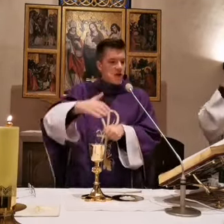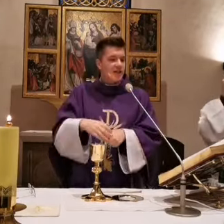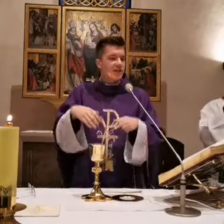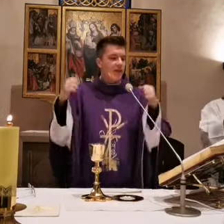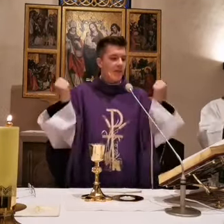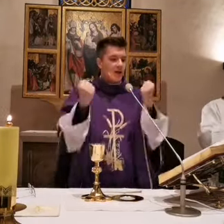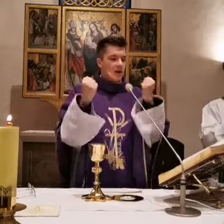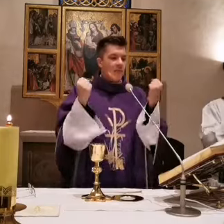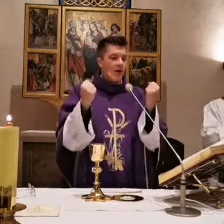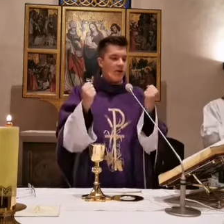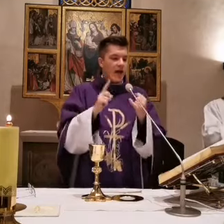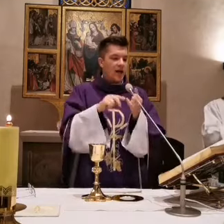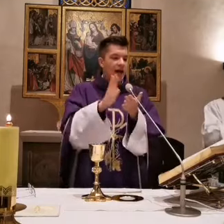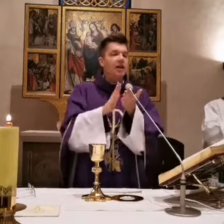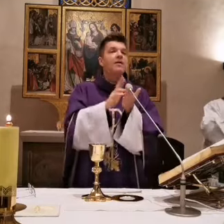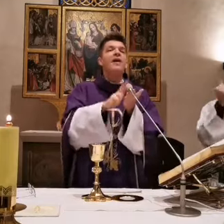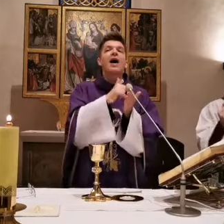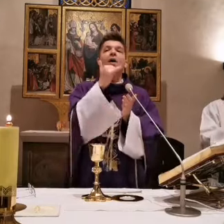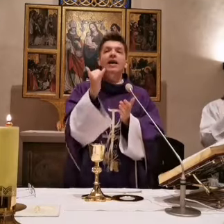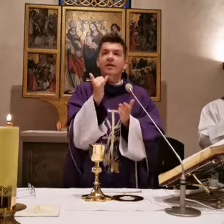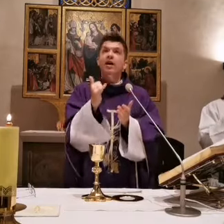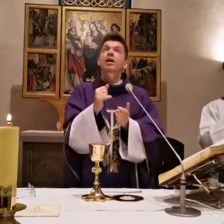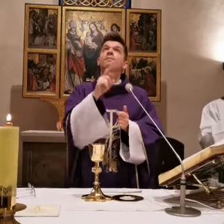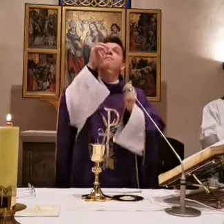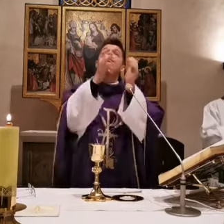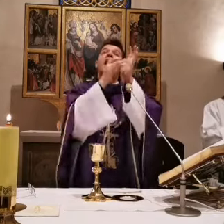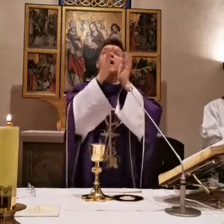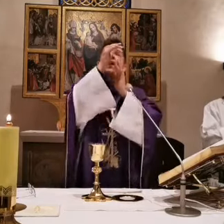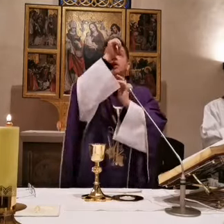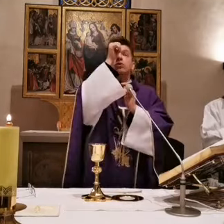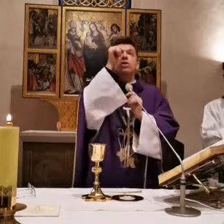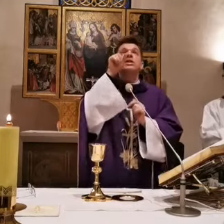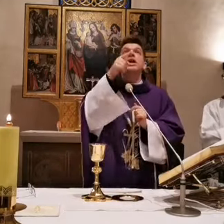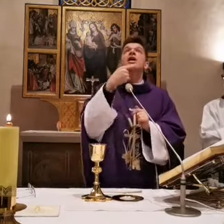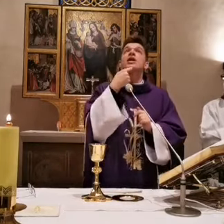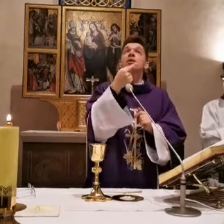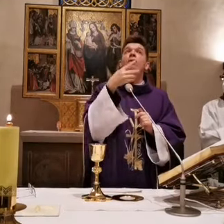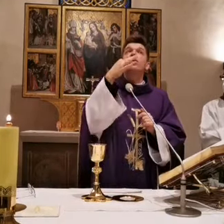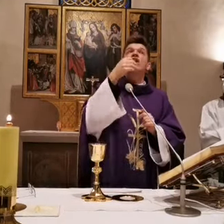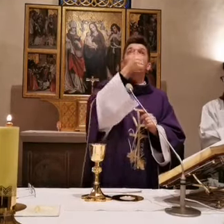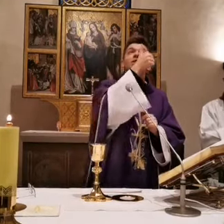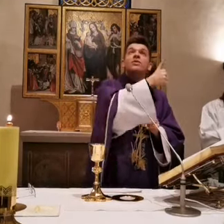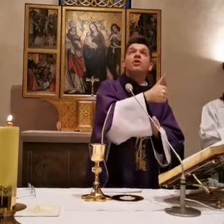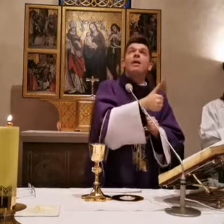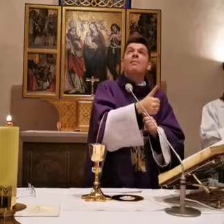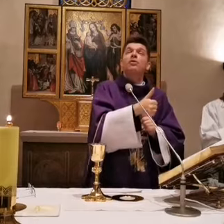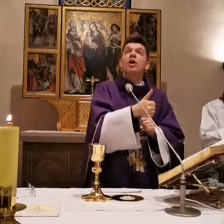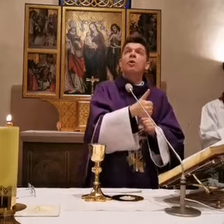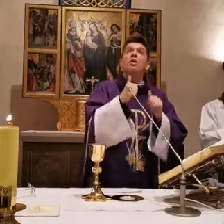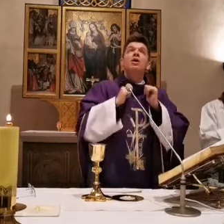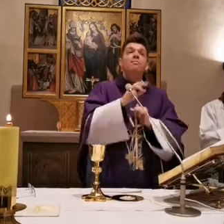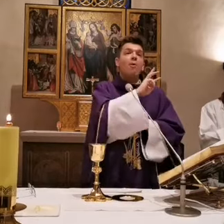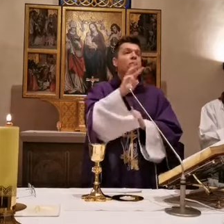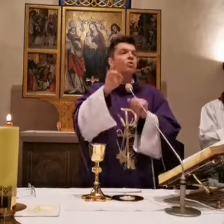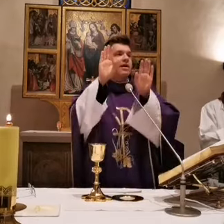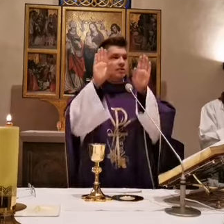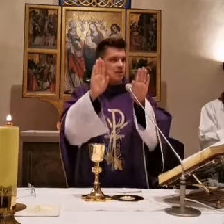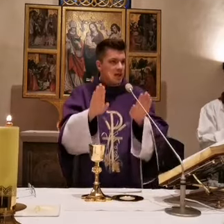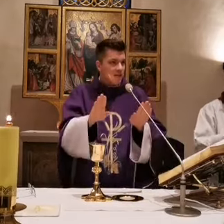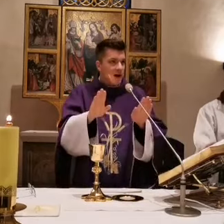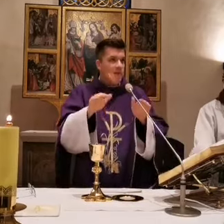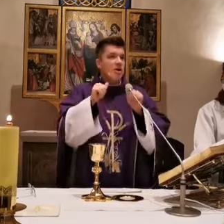jest królestwo i potęga, i chwała na wieki. Panie Jezu Chryste, Ty powiedziałeś swoim apostołom,